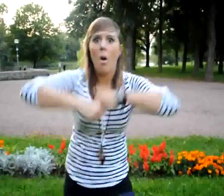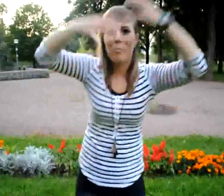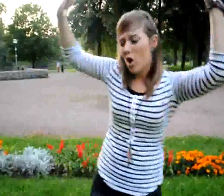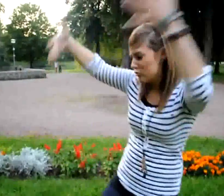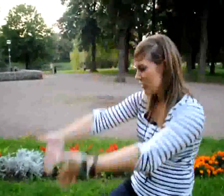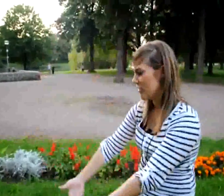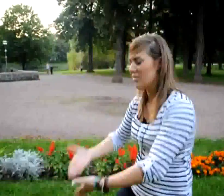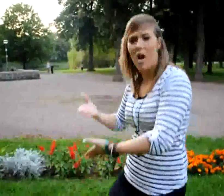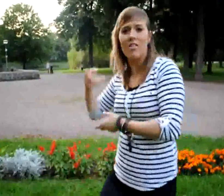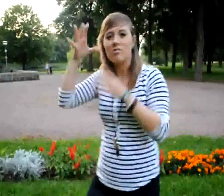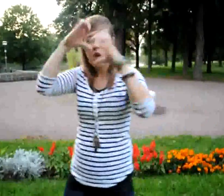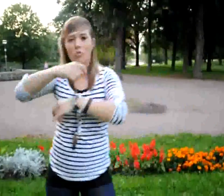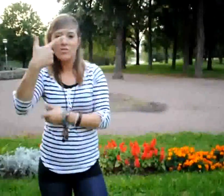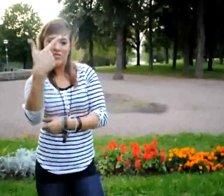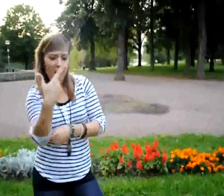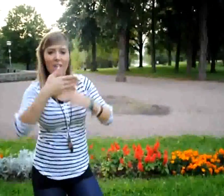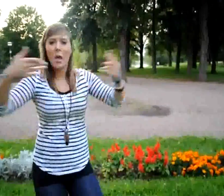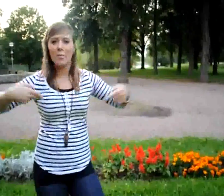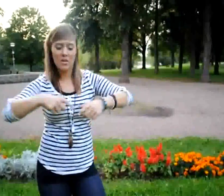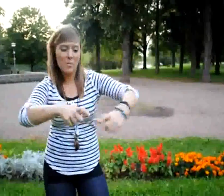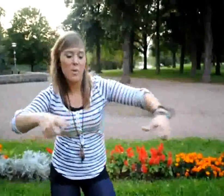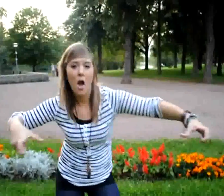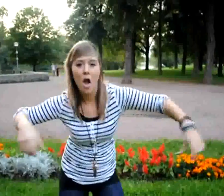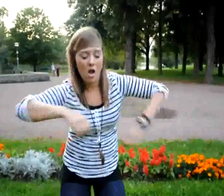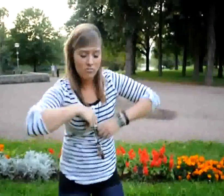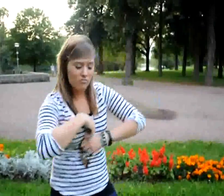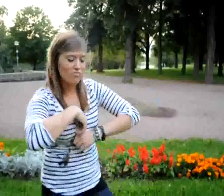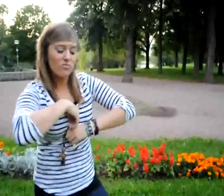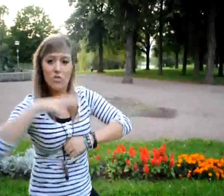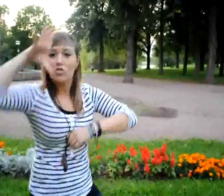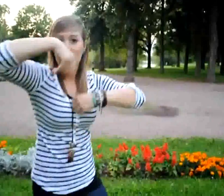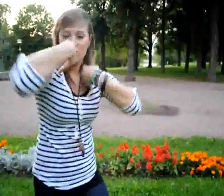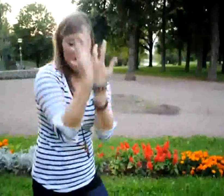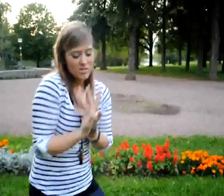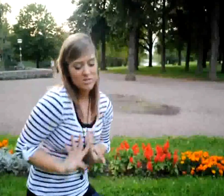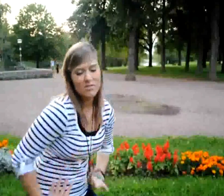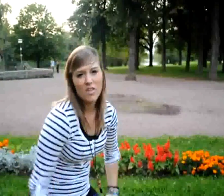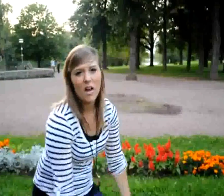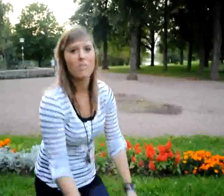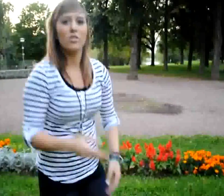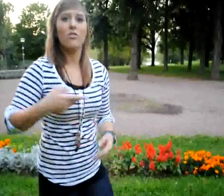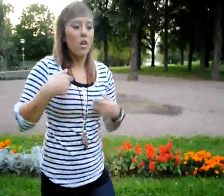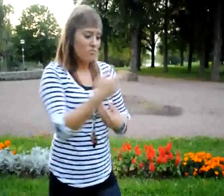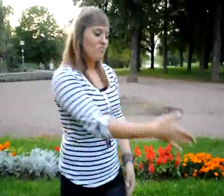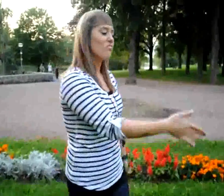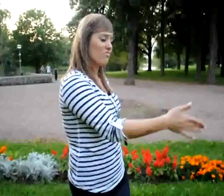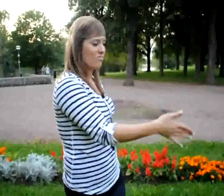Und plötzlich steht er da. Setzt sich nach dem Zwei neben mich an die Bar. Nur Knochen in einem schwarzen Gewand. Stellt sich vor, reicht